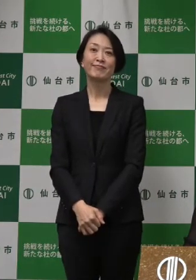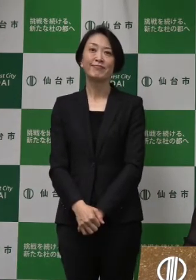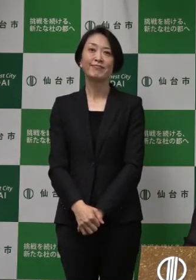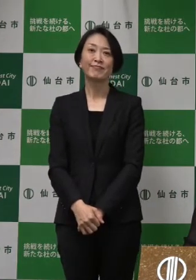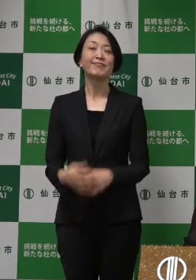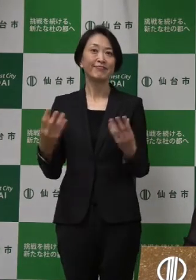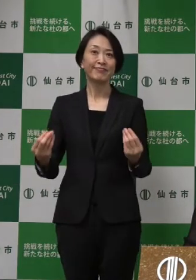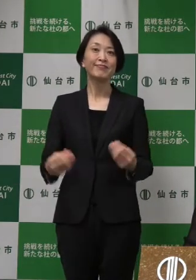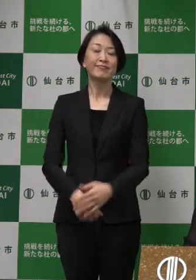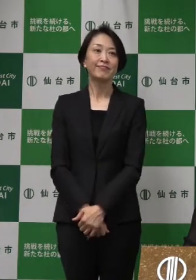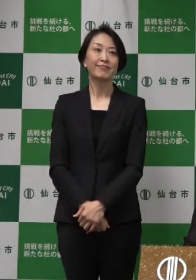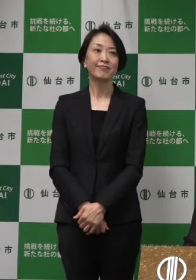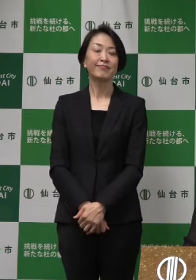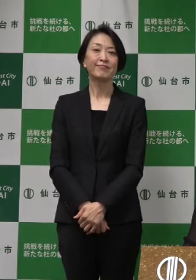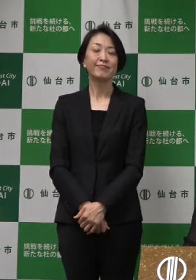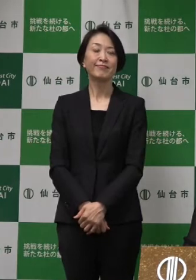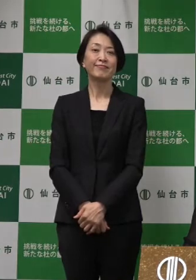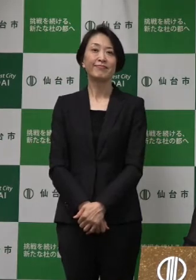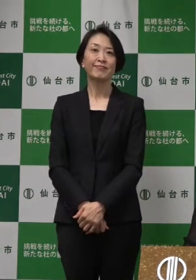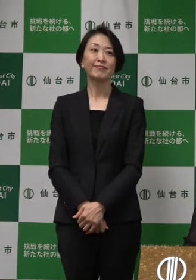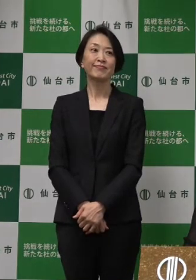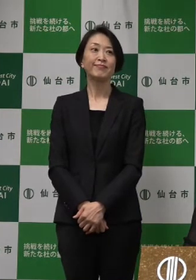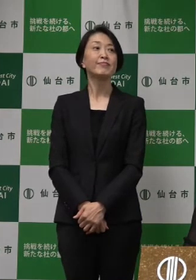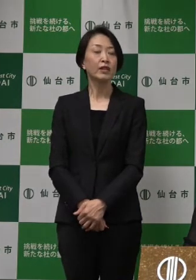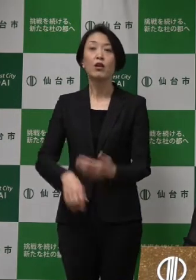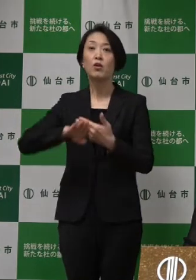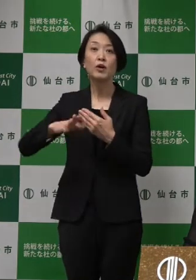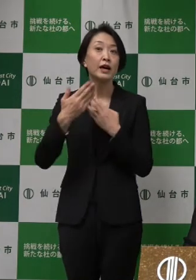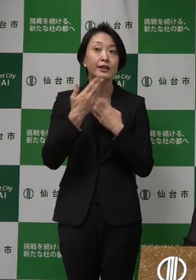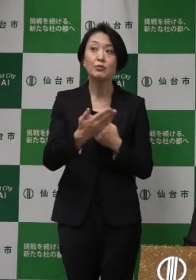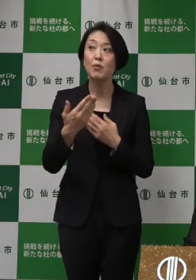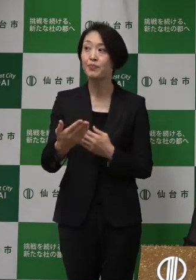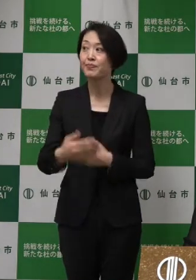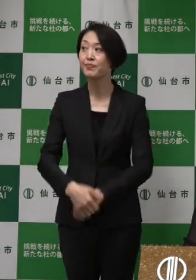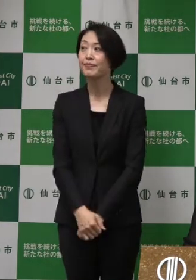以上です。 よろしいでしょうか。他にご質問いかがでしょうか。